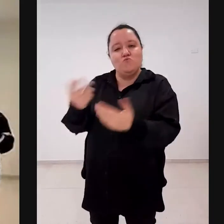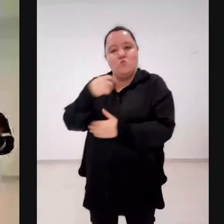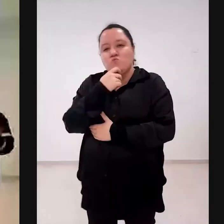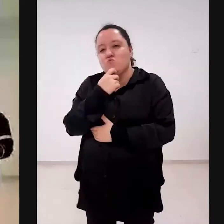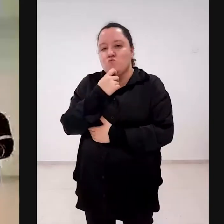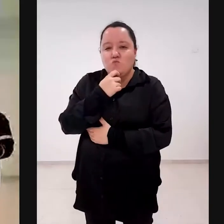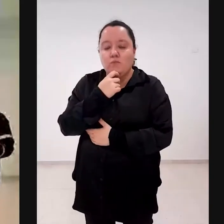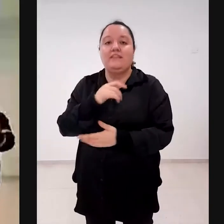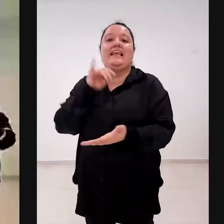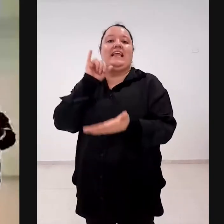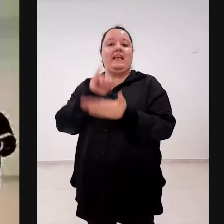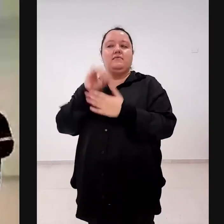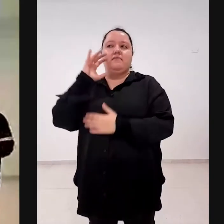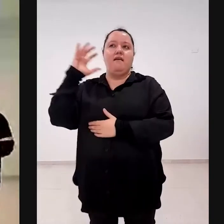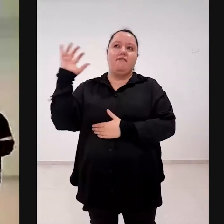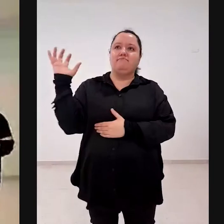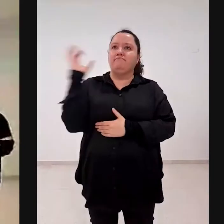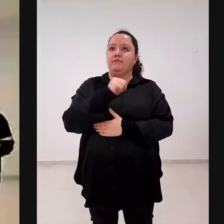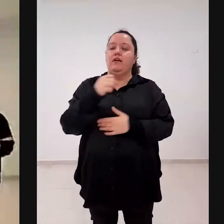y ahí encontramos